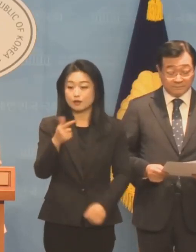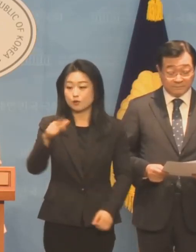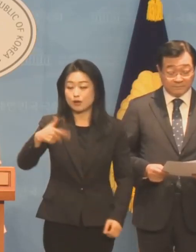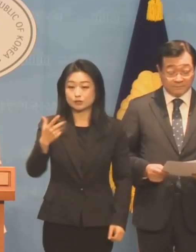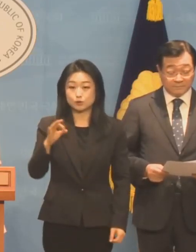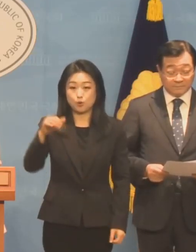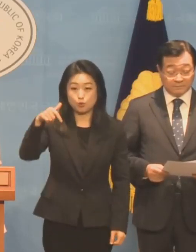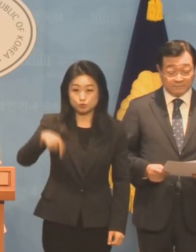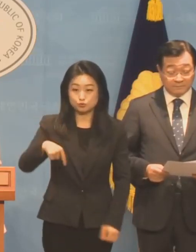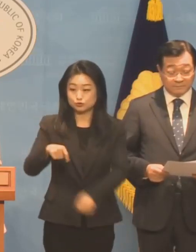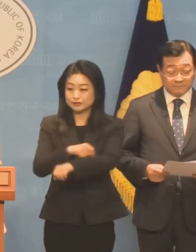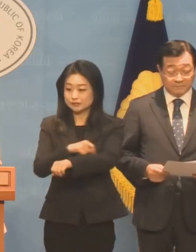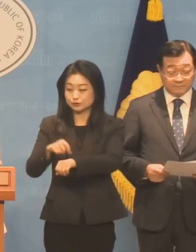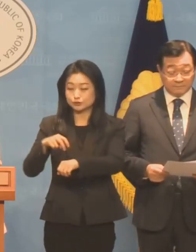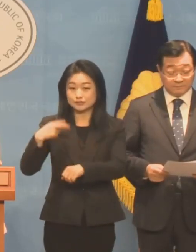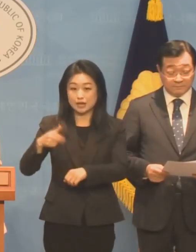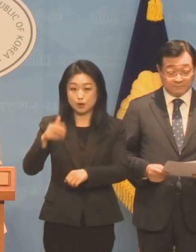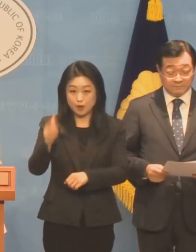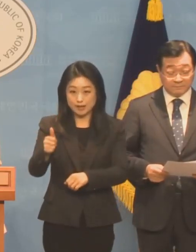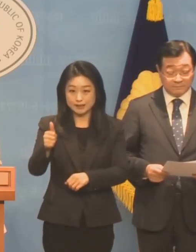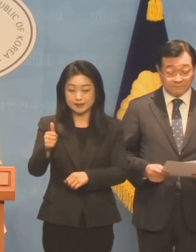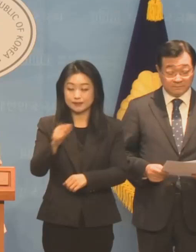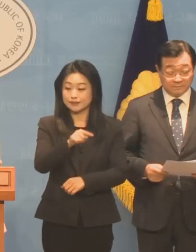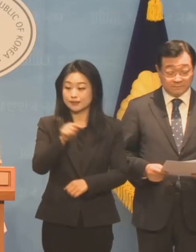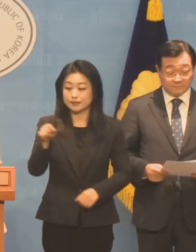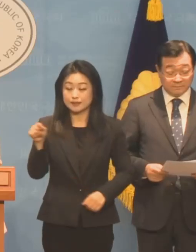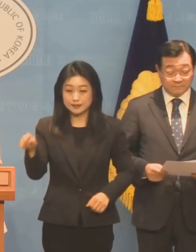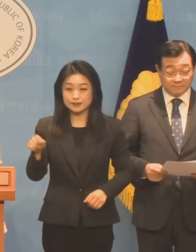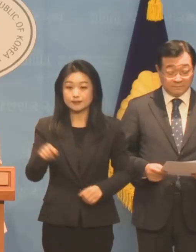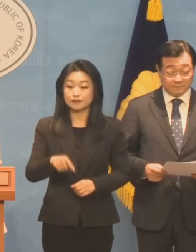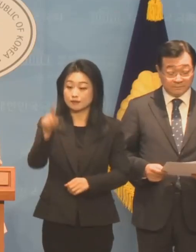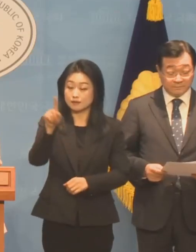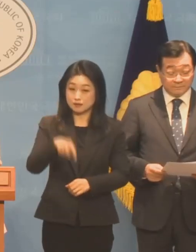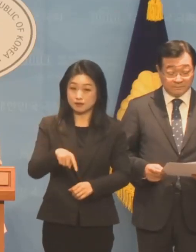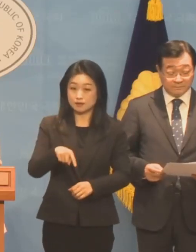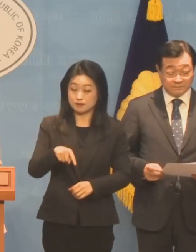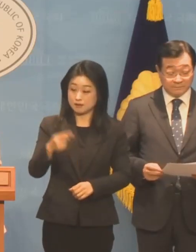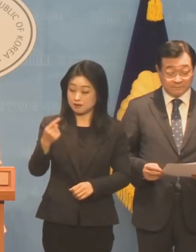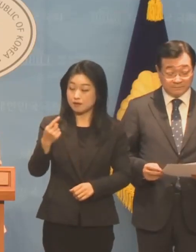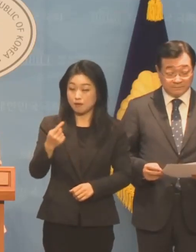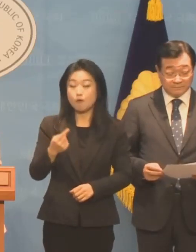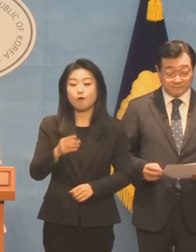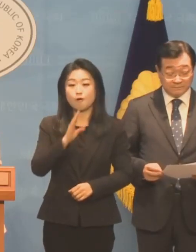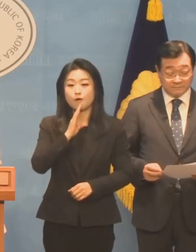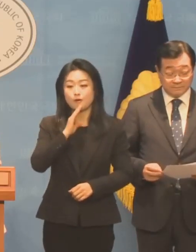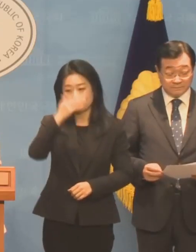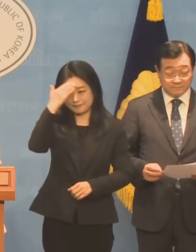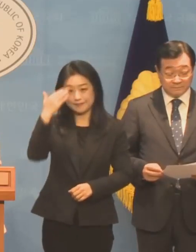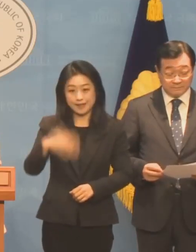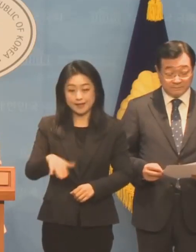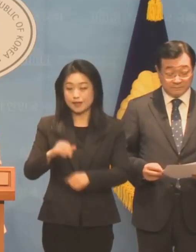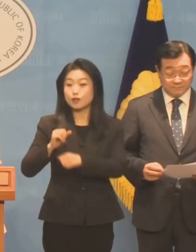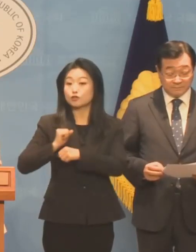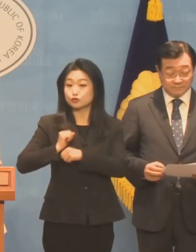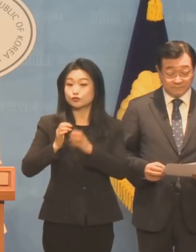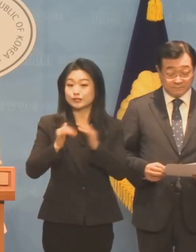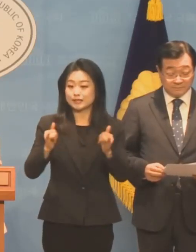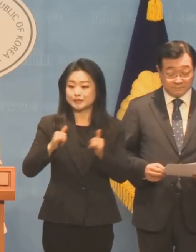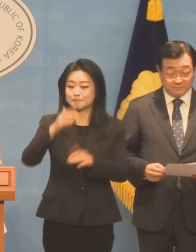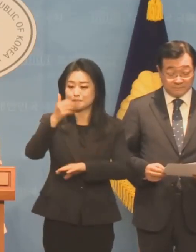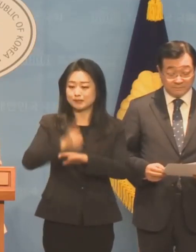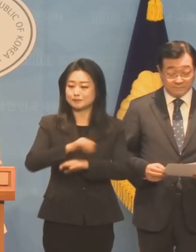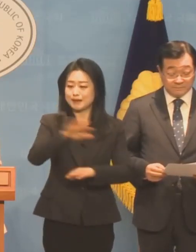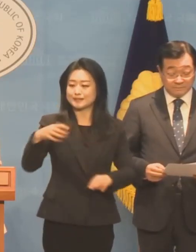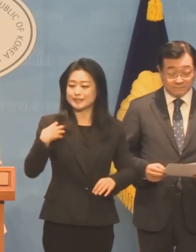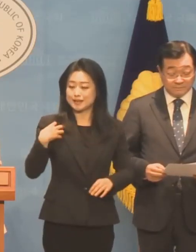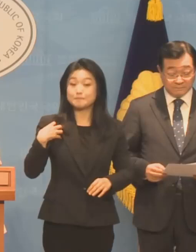전 특수사령관 등에게 말씀드립니다. 너무나 당연한 일이지만 늦게나마 군인으로서의 마지막